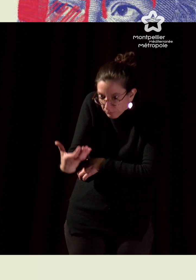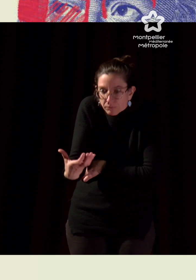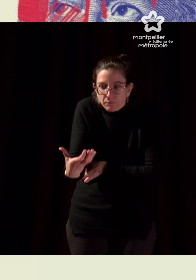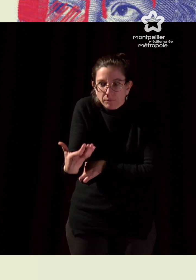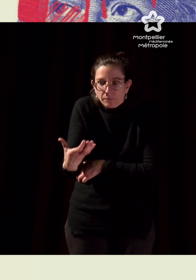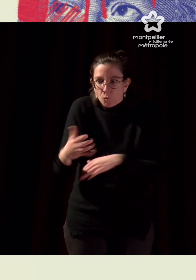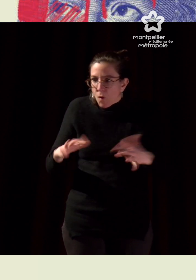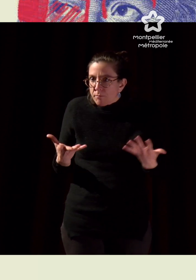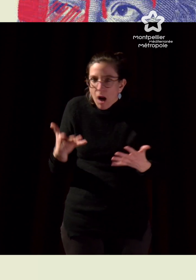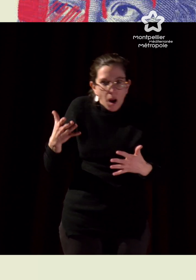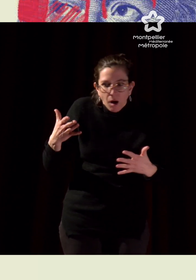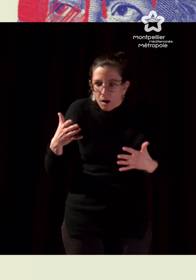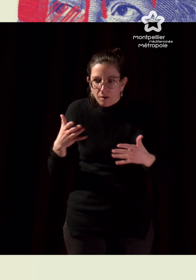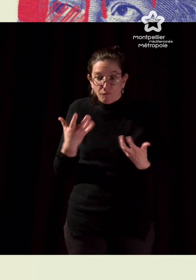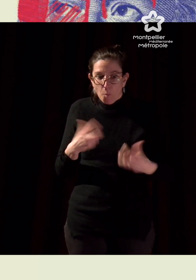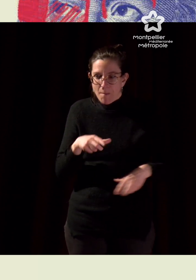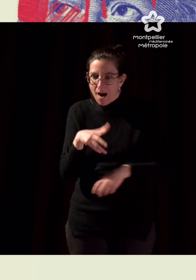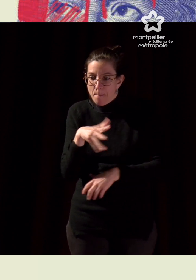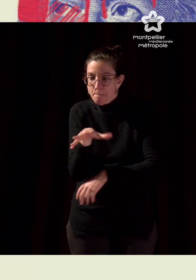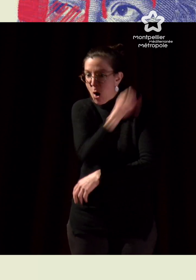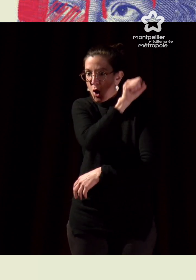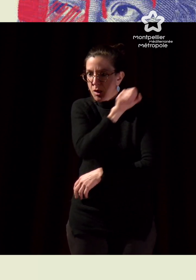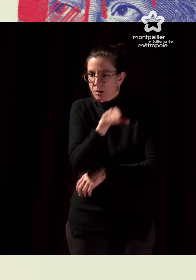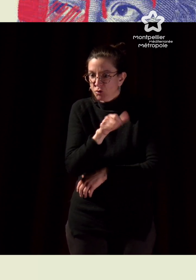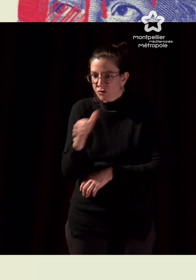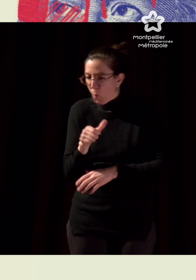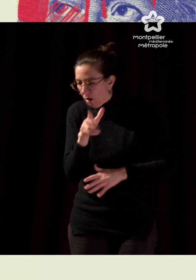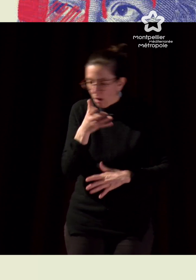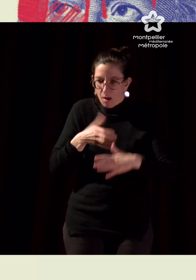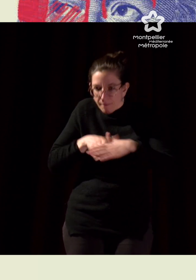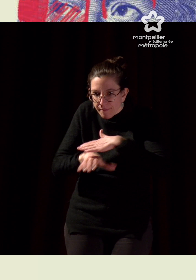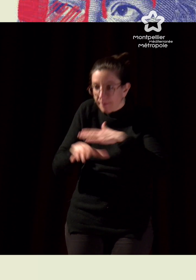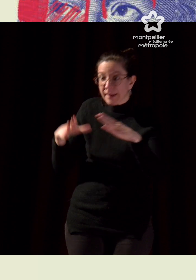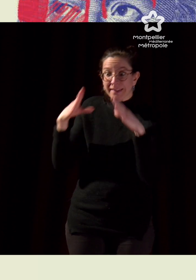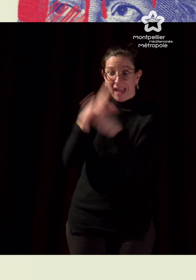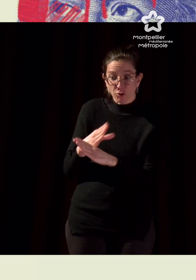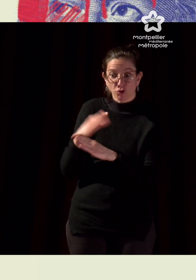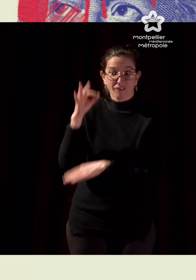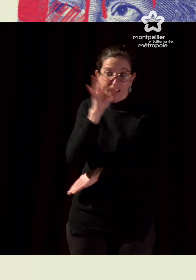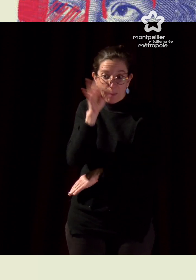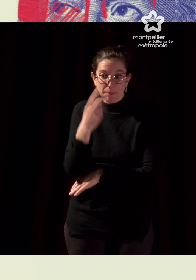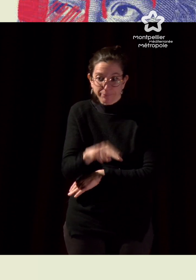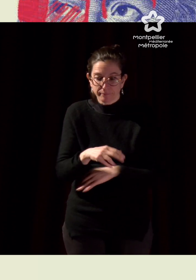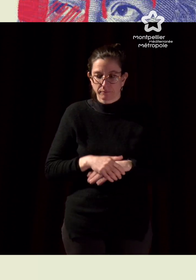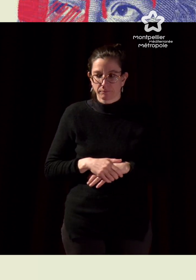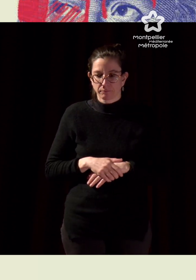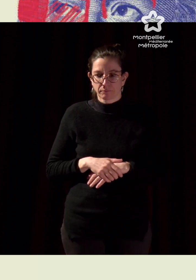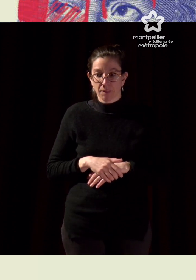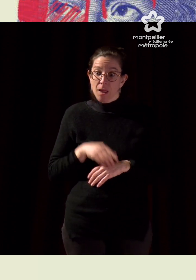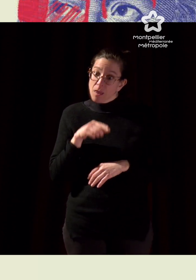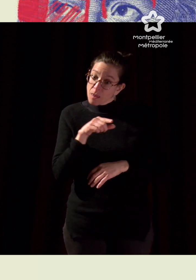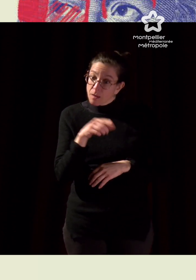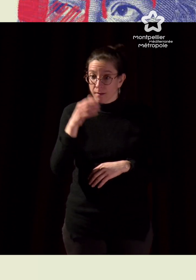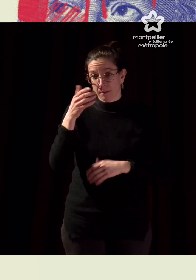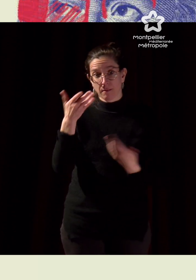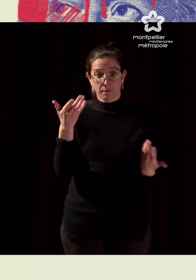dans le puits au milieu de sa ferme, tout au fond du puits. Et il se trouve que cet homme a vécu fort longtemps parce qu'il est décédé il y a